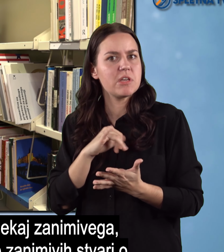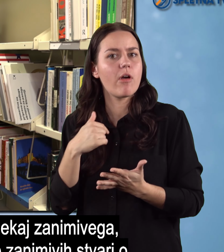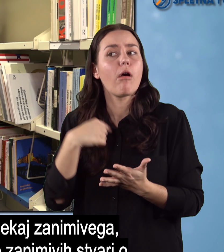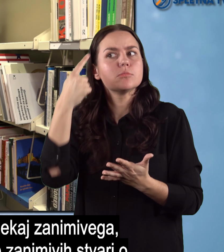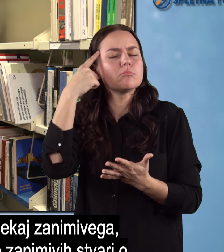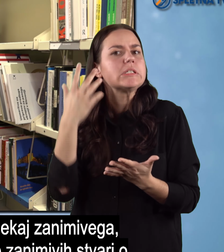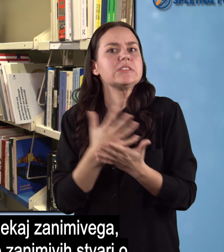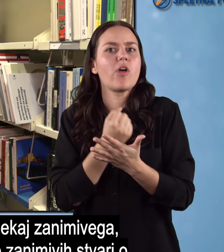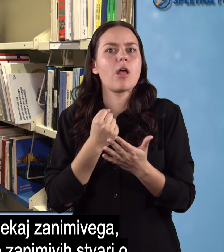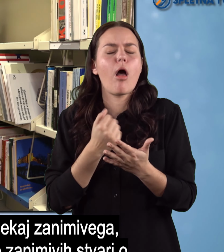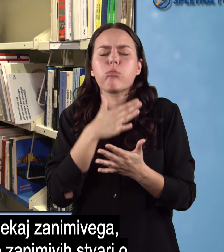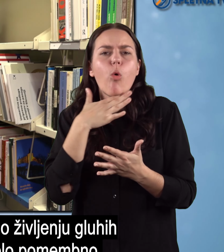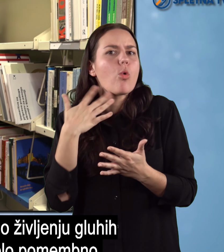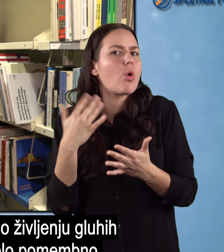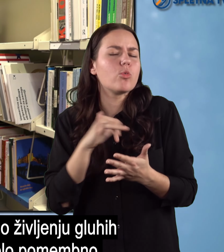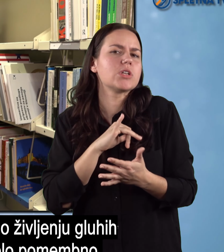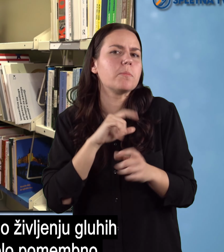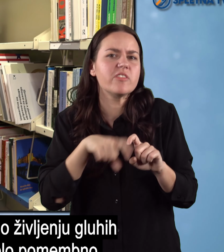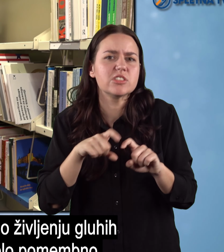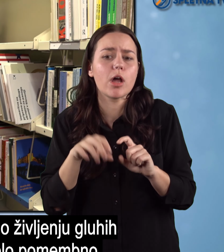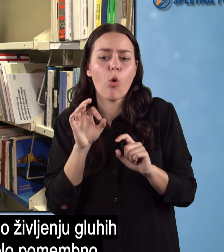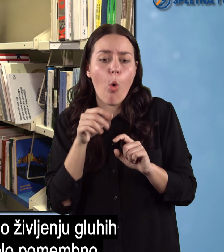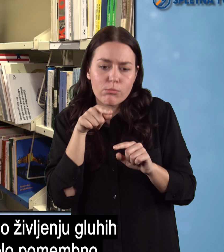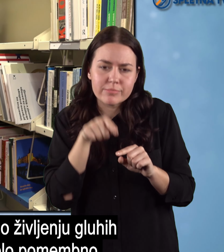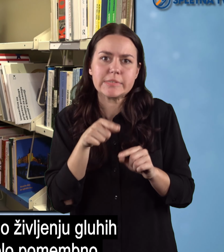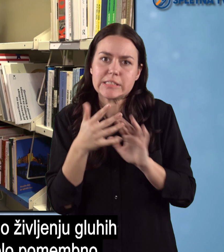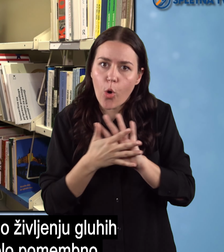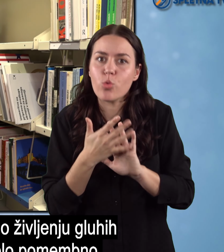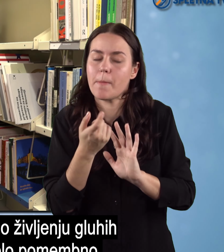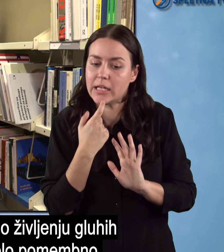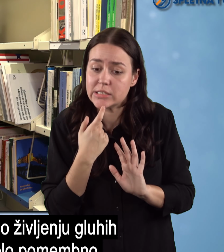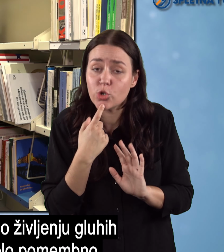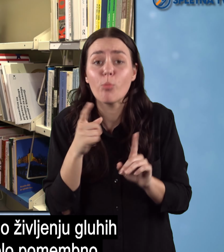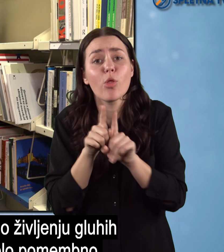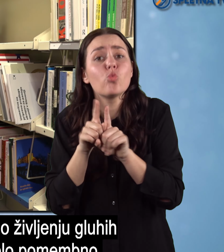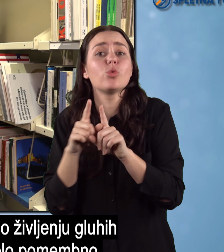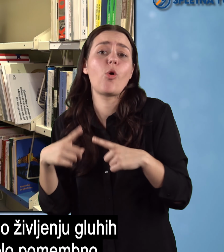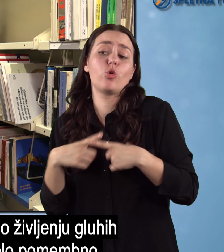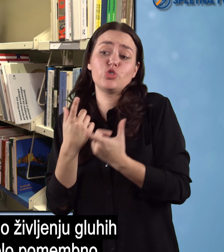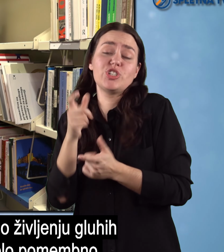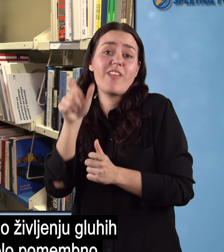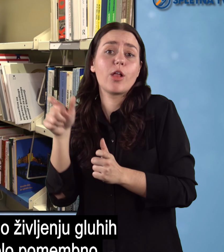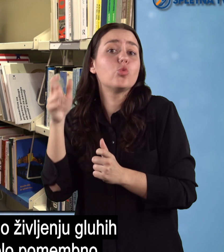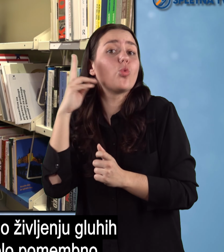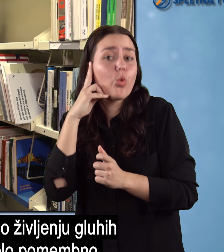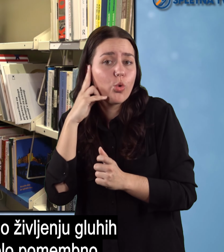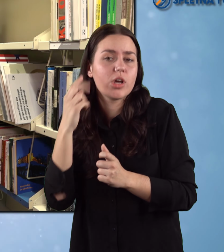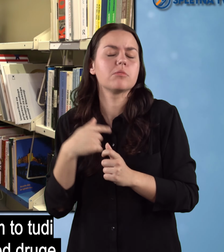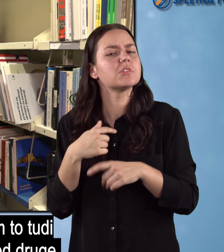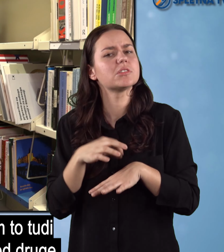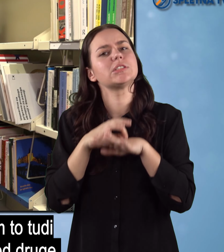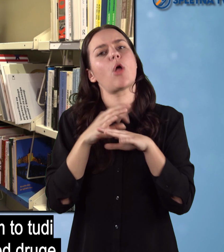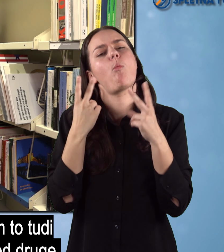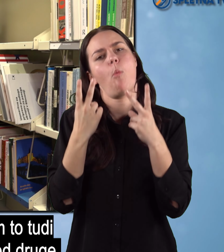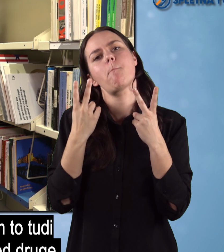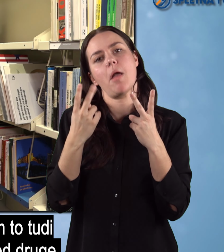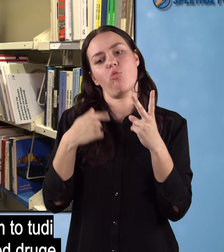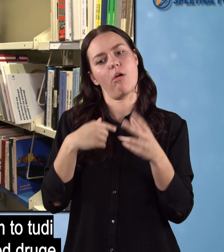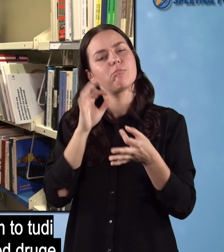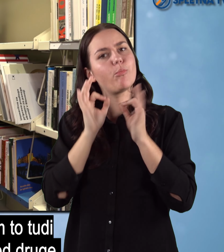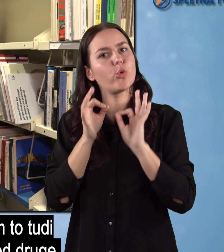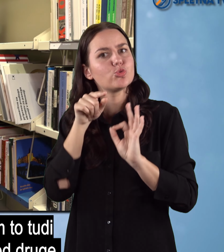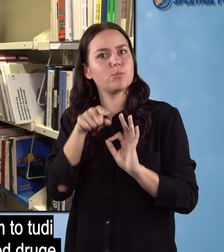ogromno zanimivih stvari o samem jeziku in tudi o življenju gluhih ljudi in se mi je zdelo pomembno, da probam